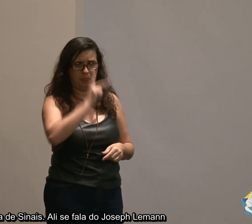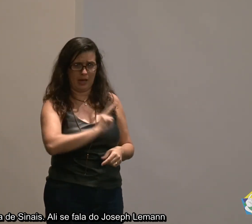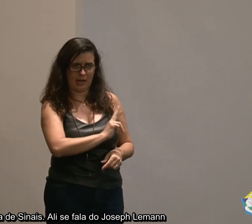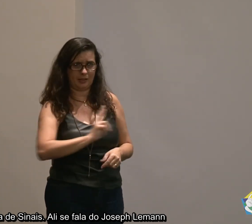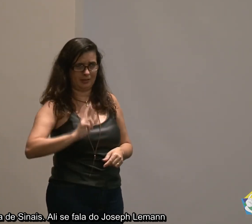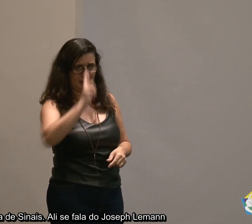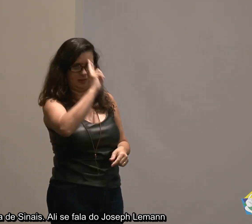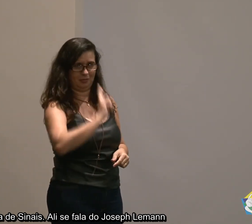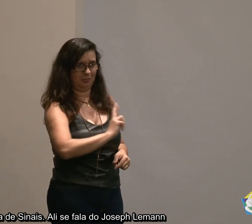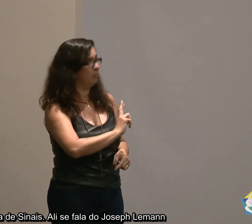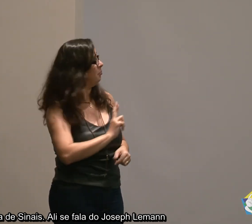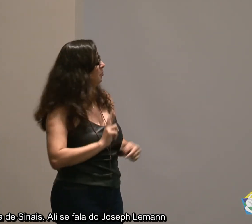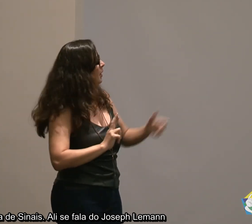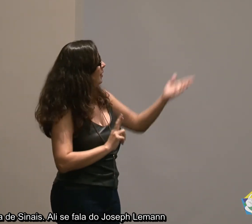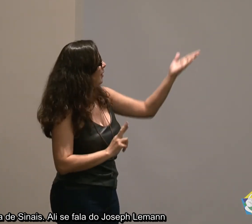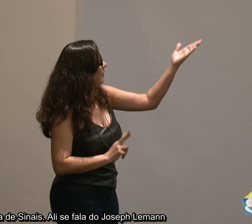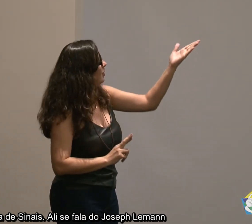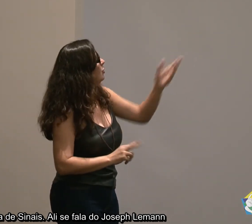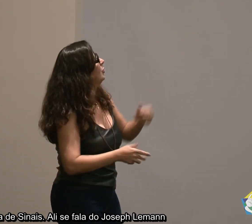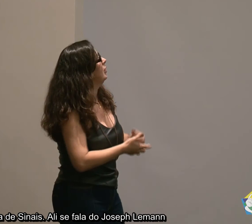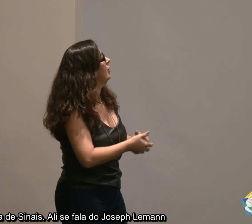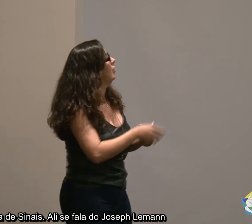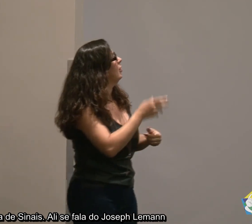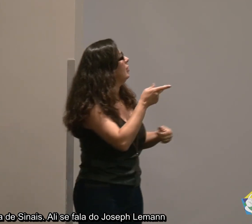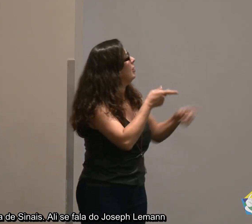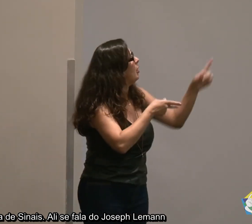se fala do abade Joseph Le Mans